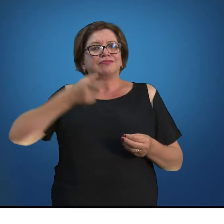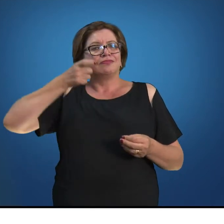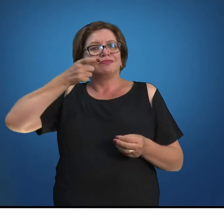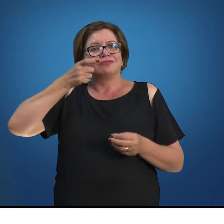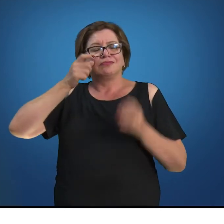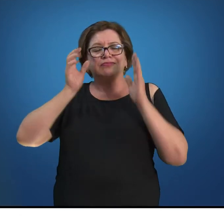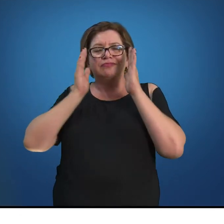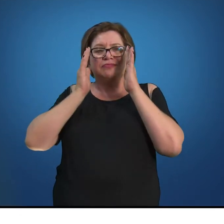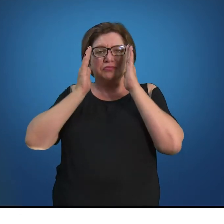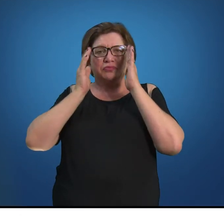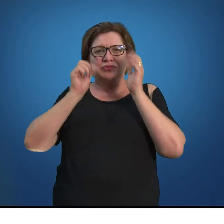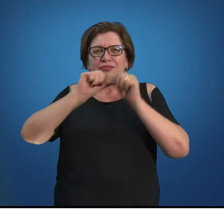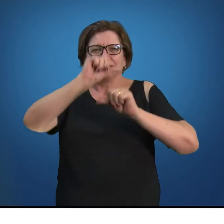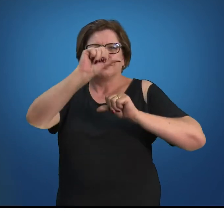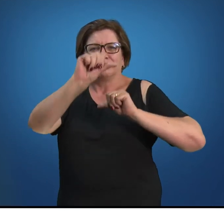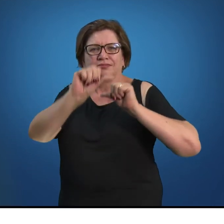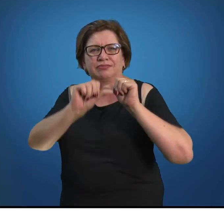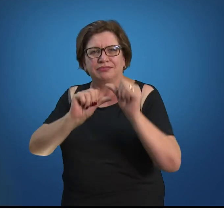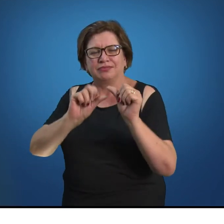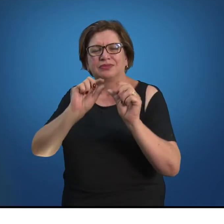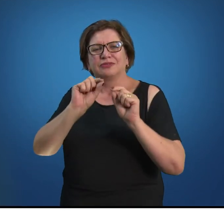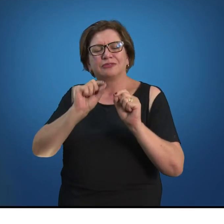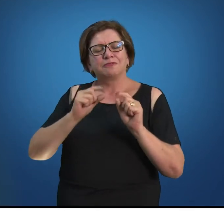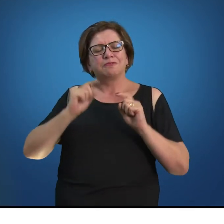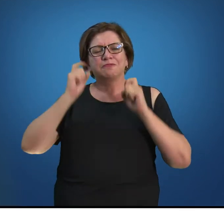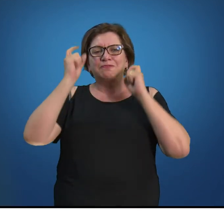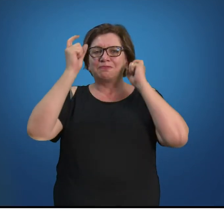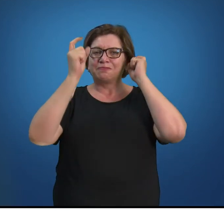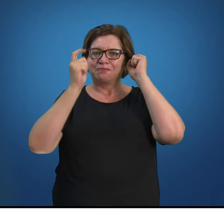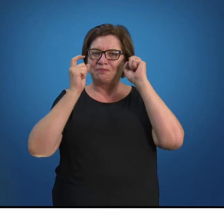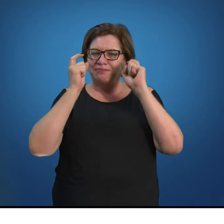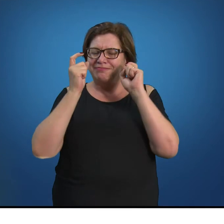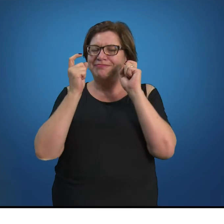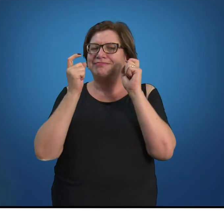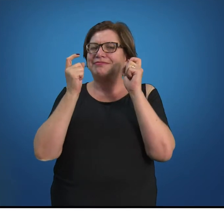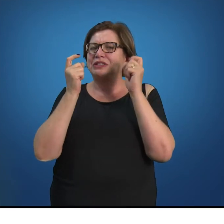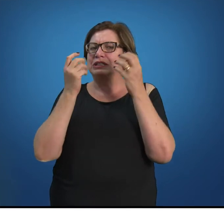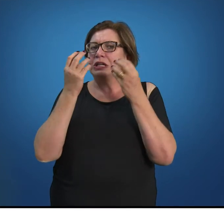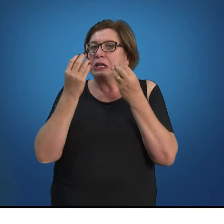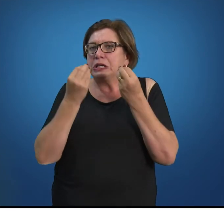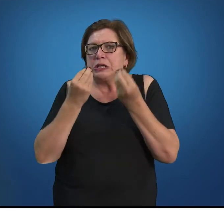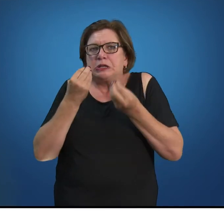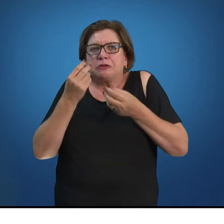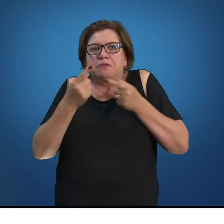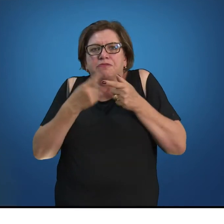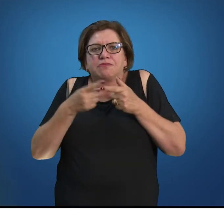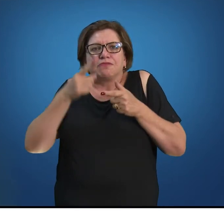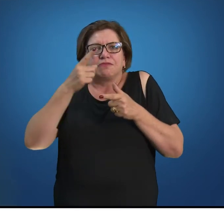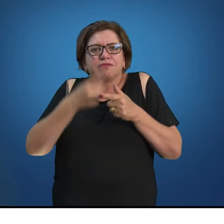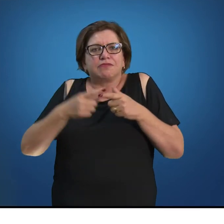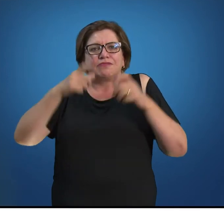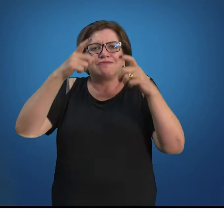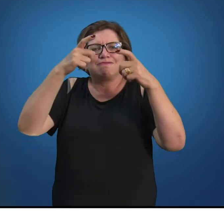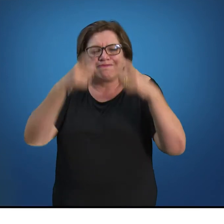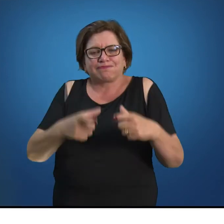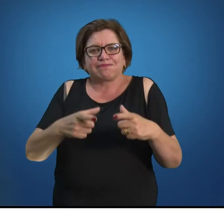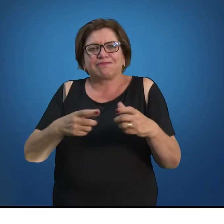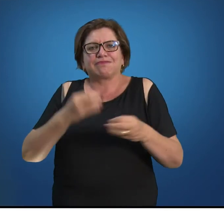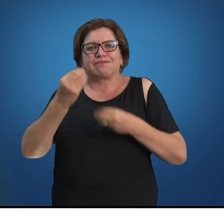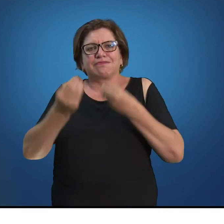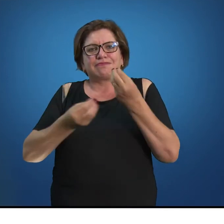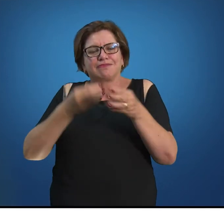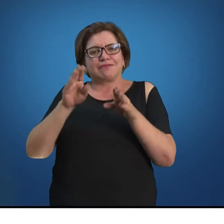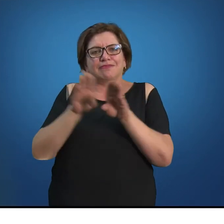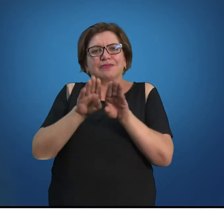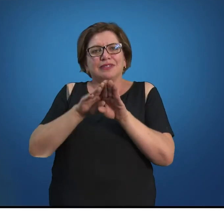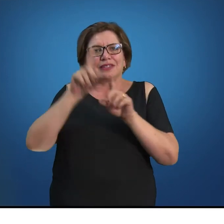observamos uma mudança de escala, ou seja, uma preocupação muito grande com as questões de ordem local e que também